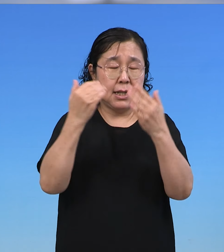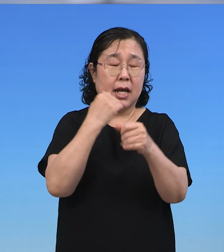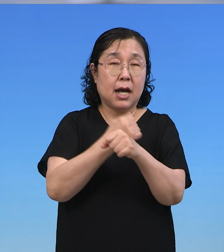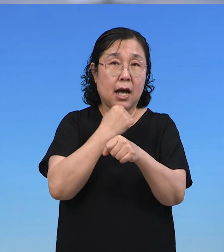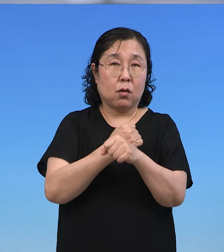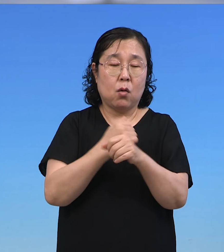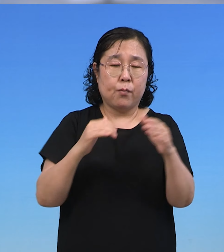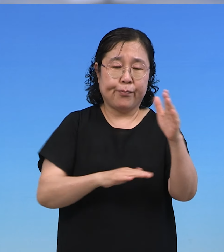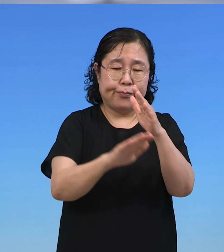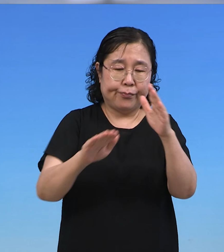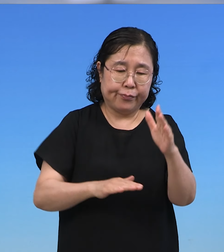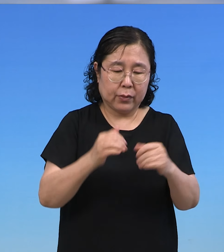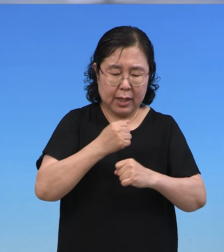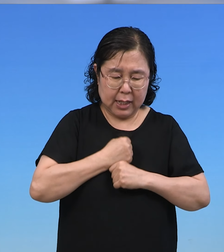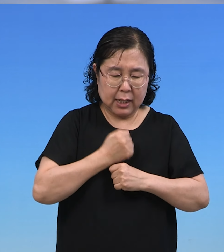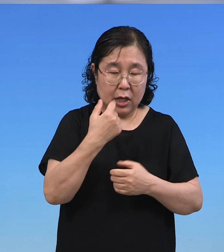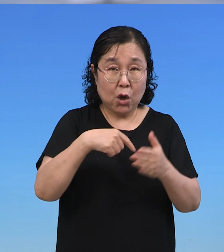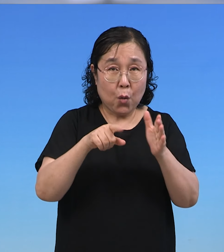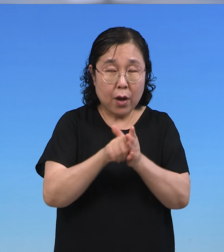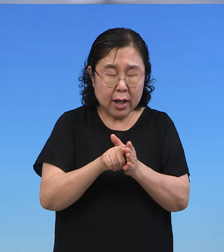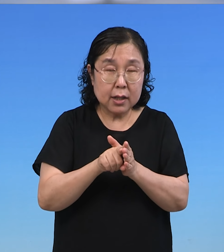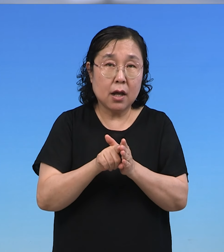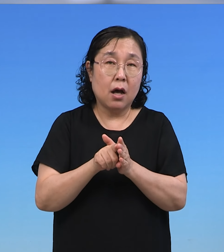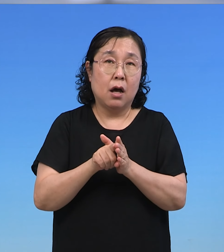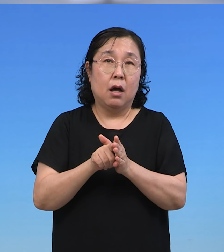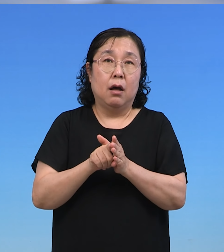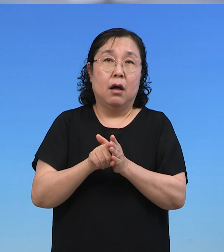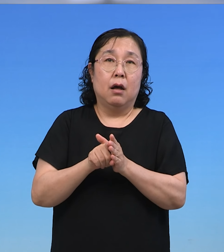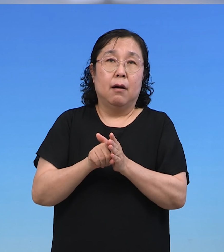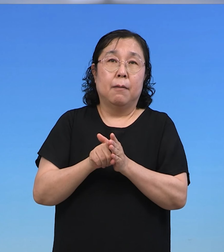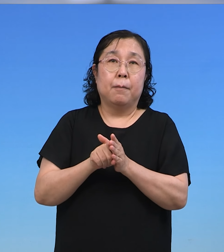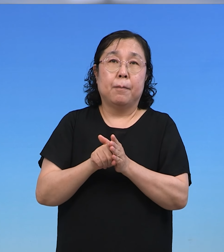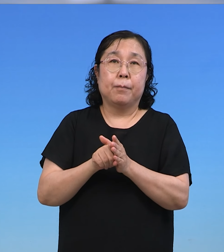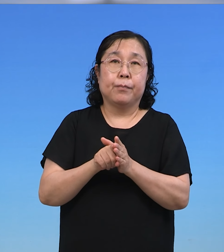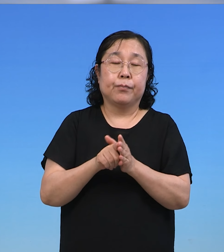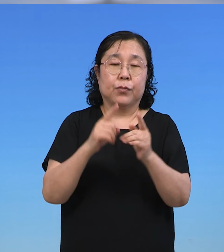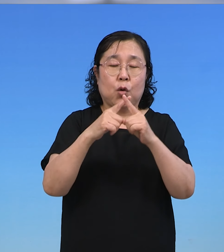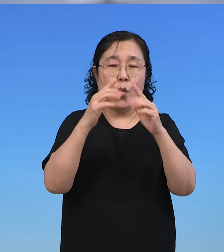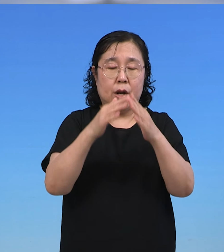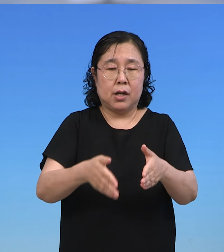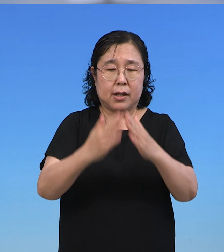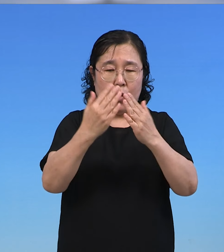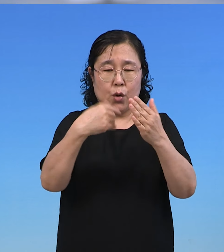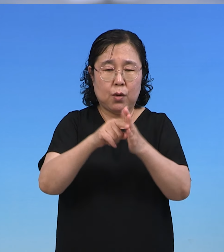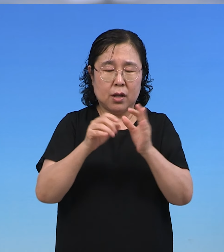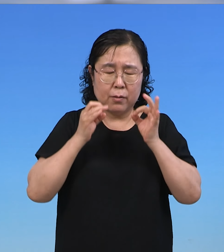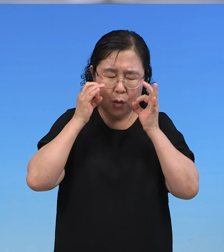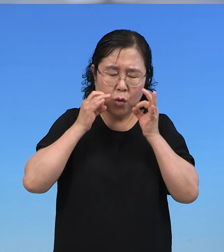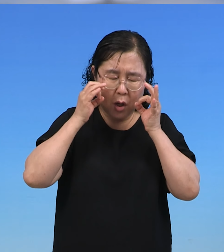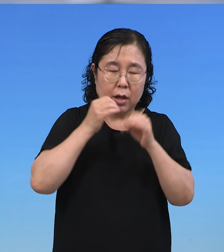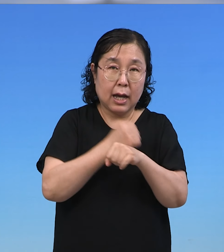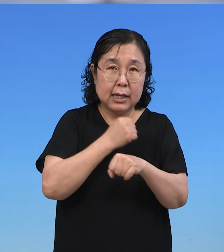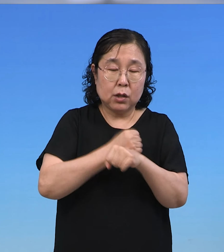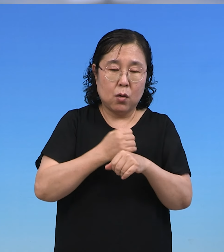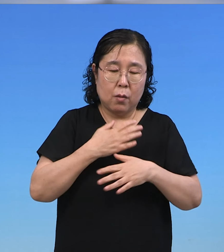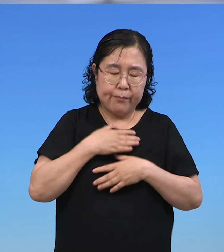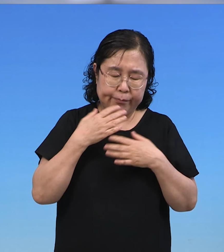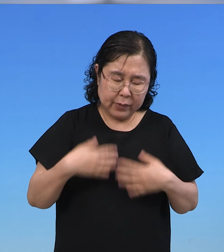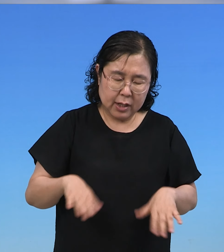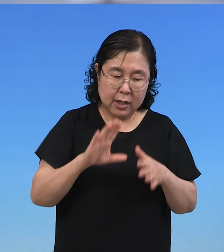위하여 교회를 세워나가기 위해 애쓰셔야 되고, 지칠 때마다 힘들 때마다 꿈꾸시는